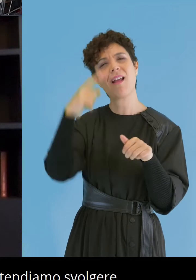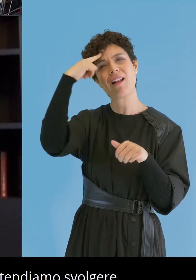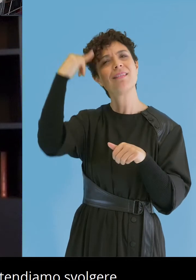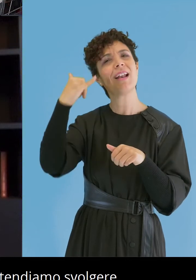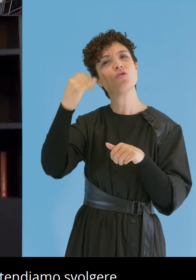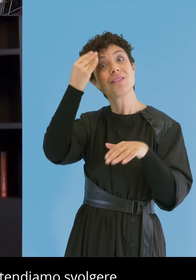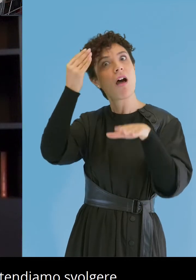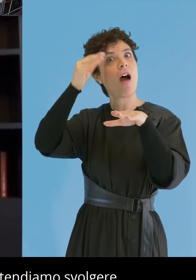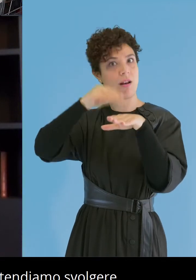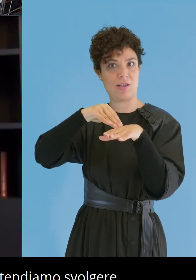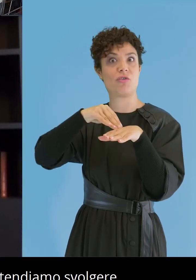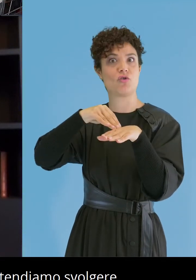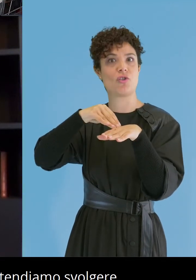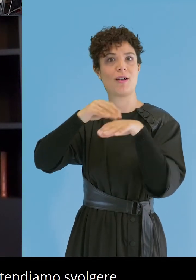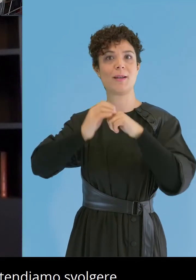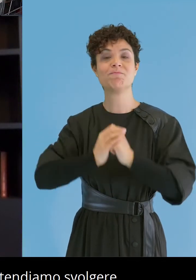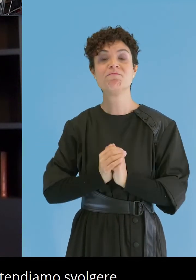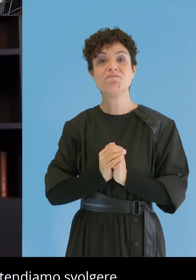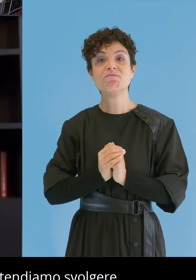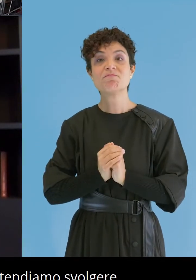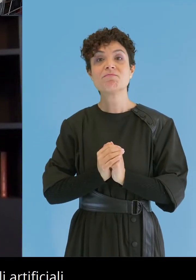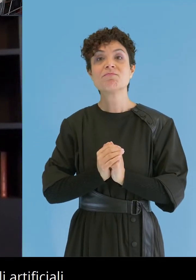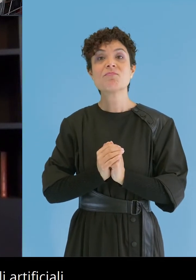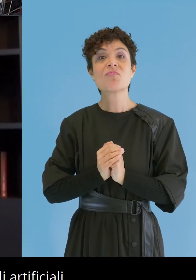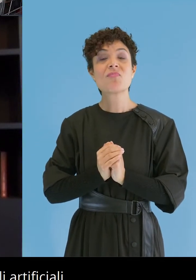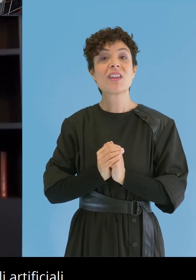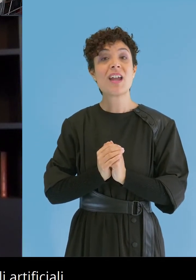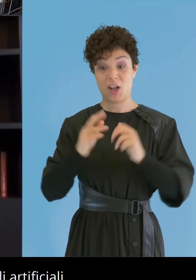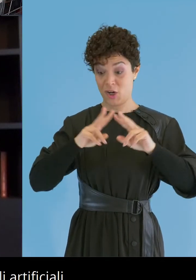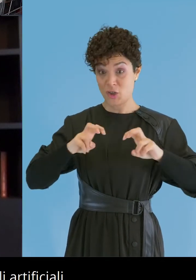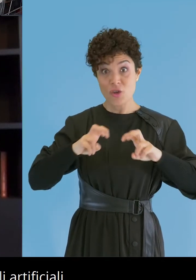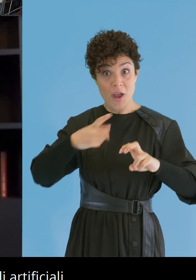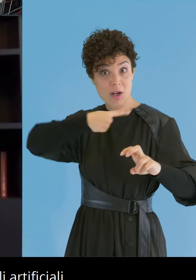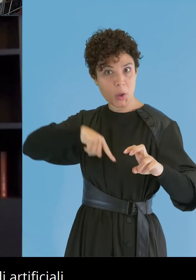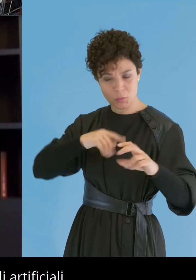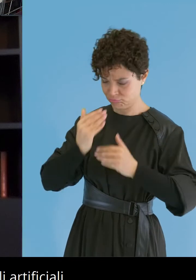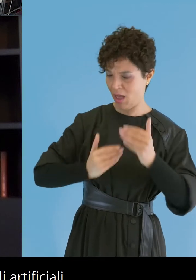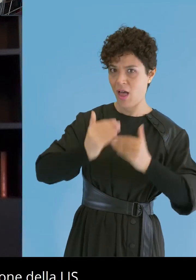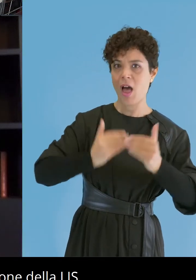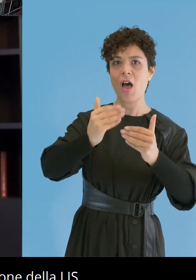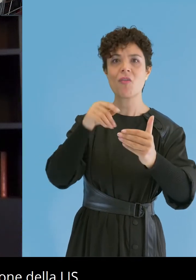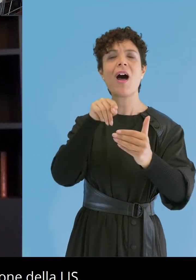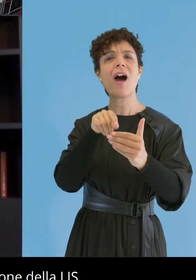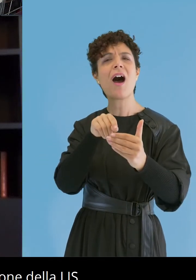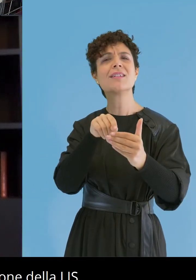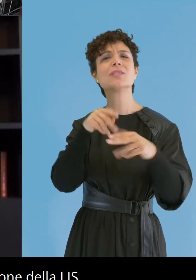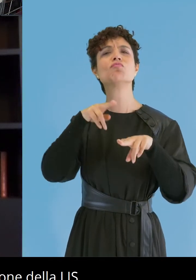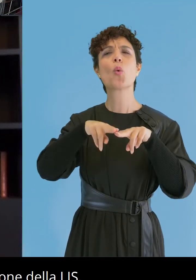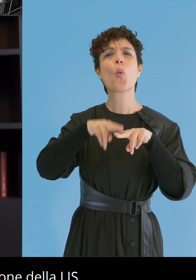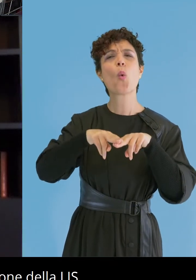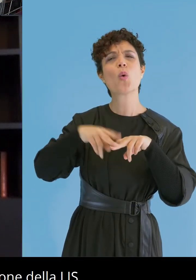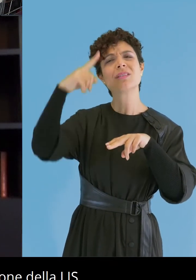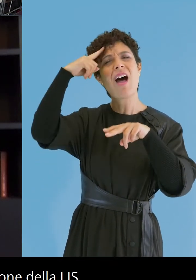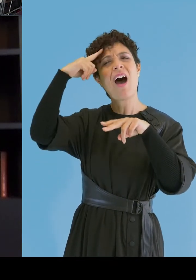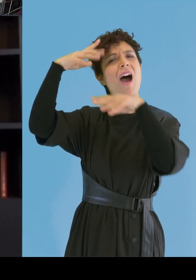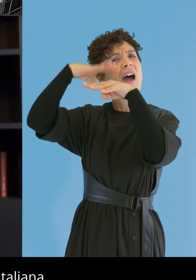In particolare, l'attività di ricerca che intendiamo svolgere prevede l'utilizzo di reti neurali artificiali per l'apprendimento e la